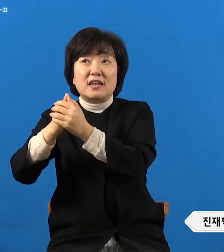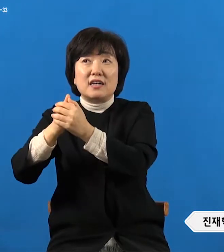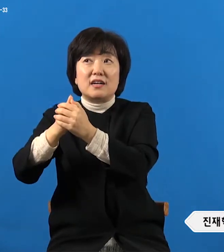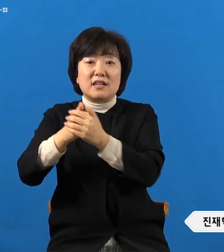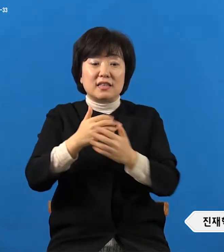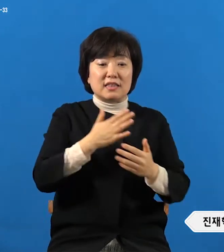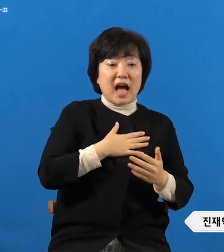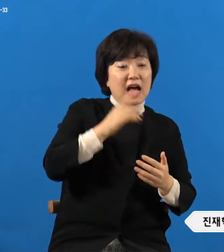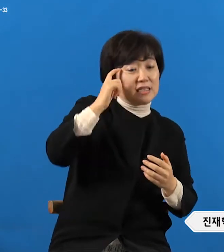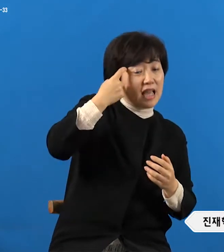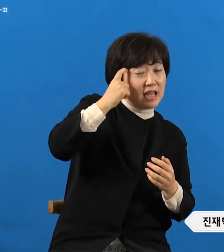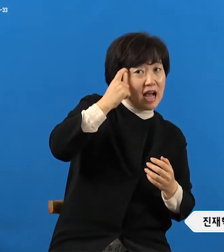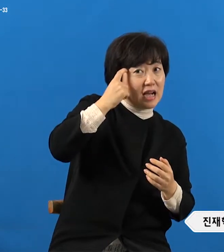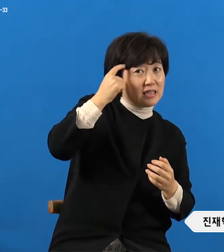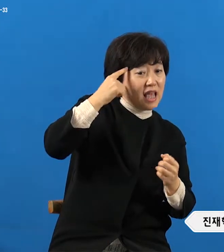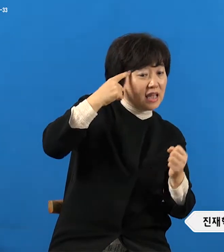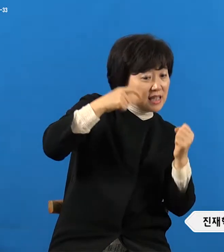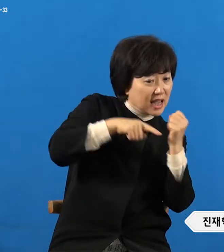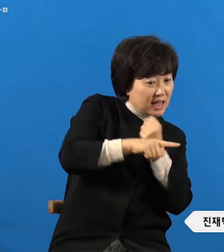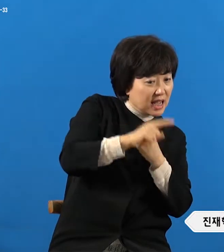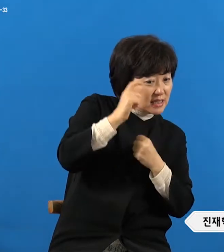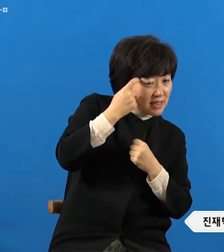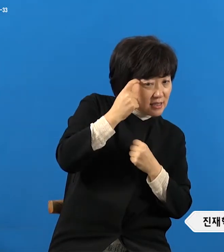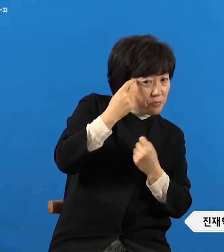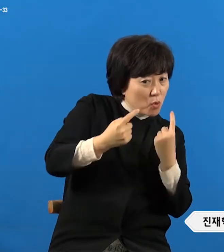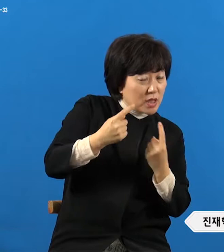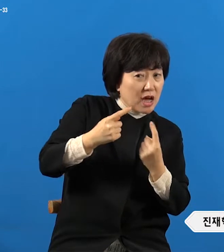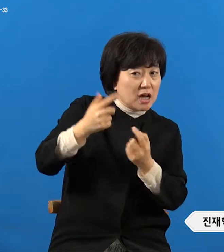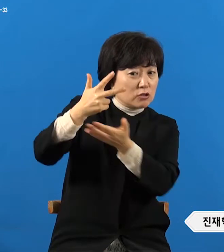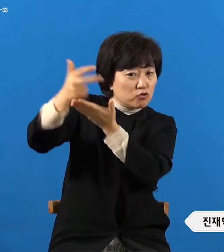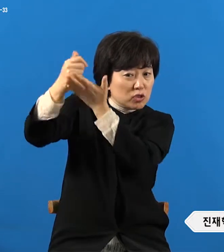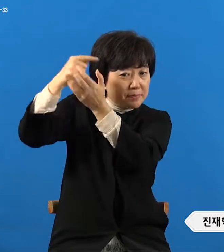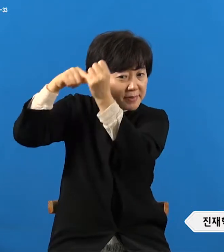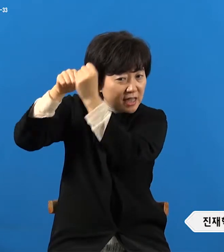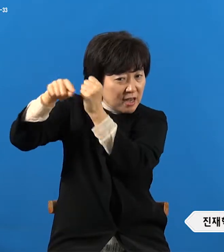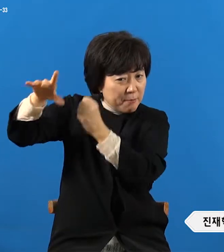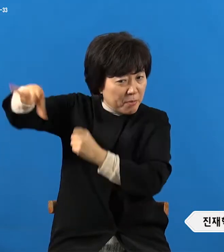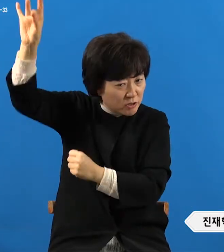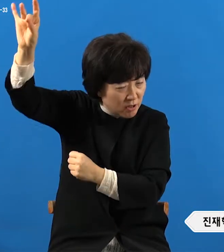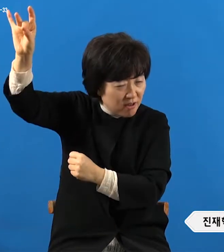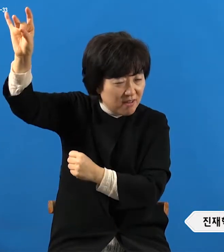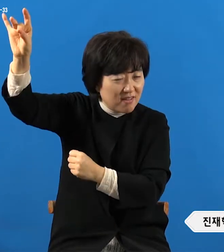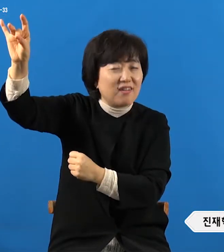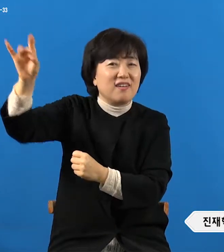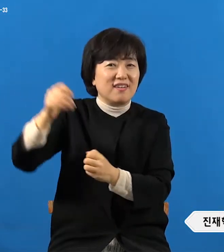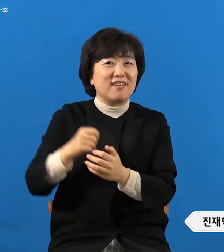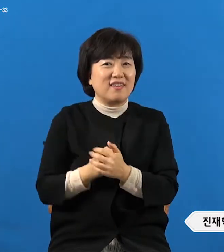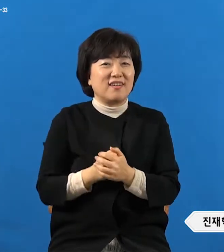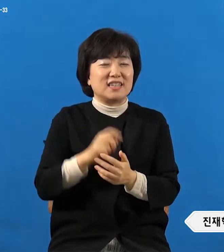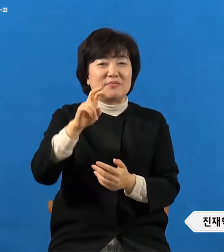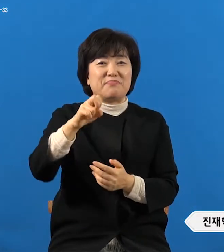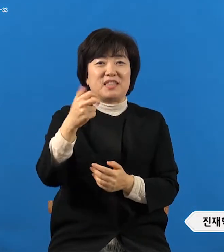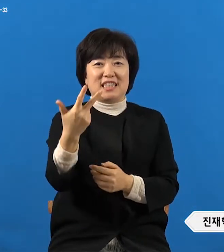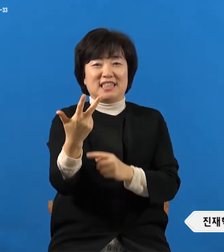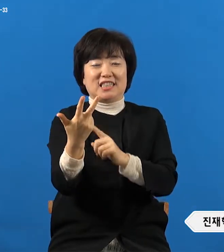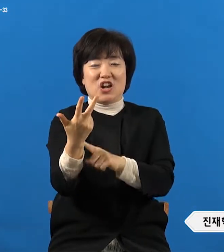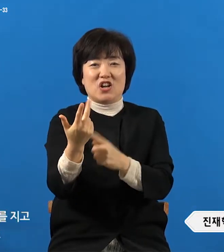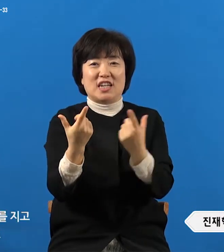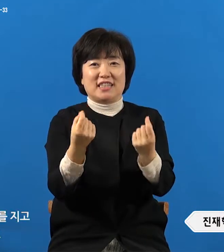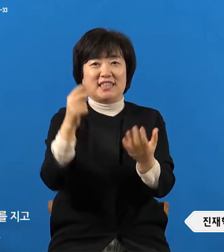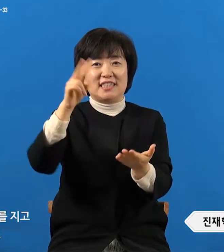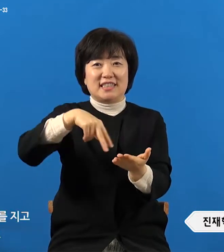주님의 뜻을 우선하는 것이라고 말씀하십니다. 27절 말씀을 한번